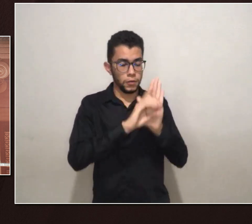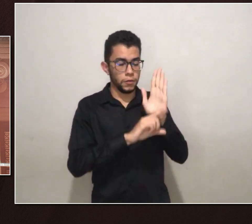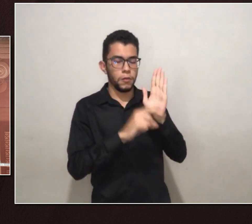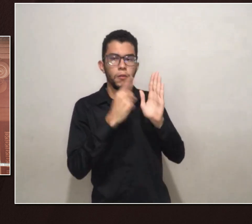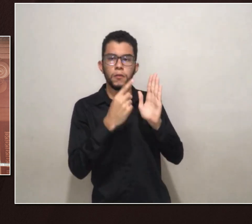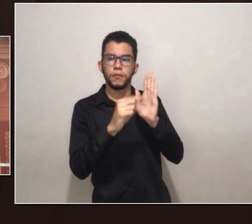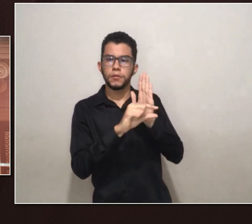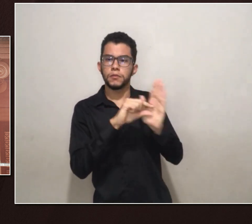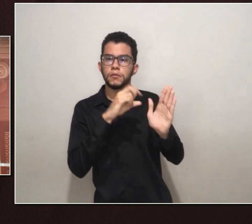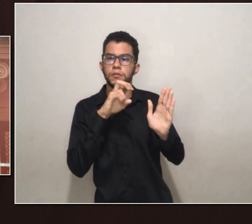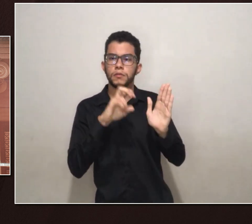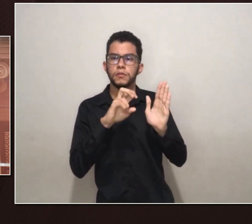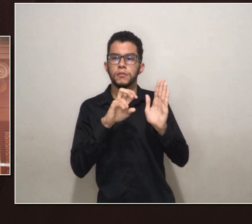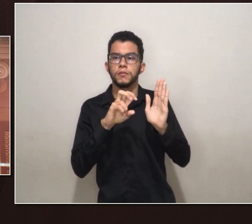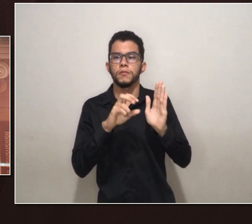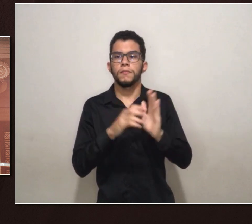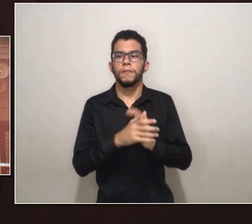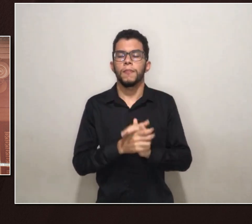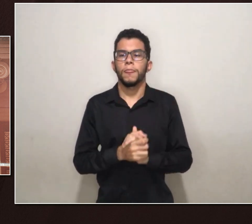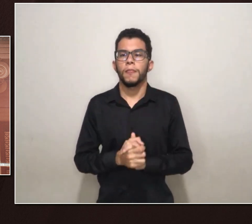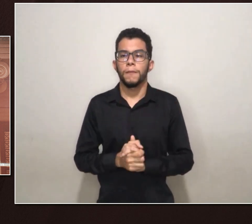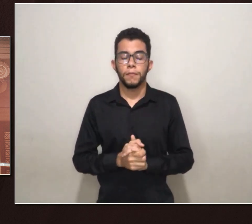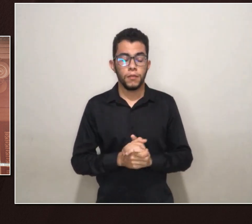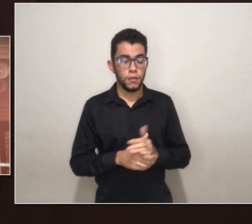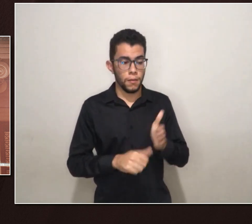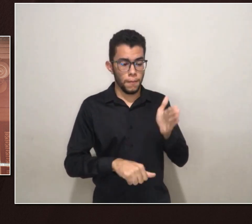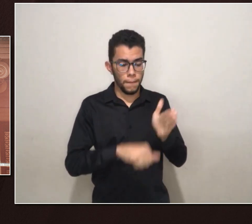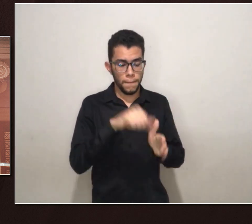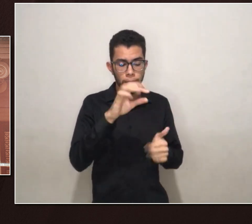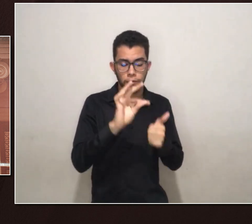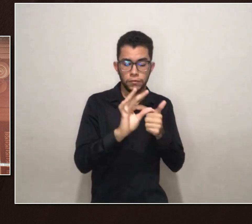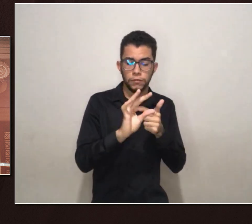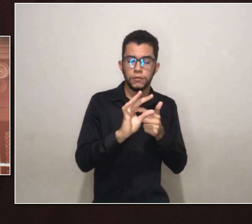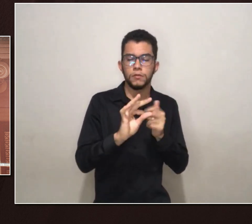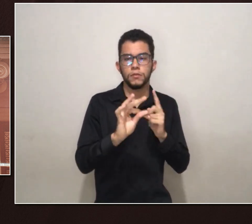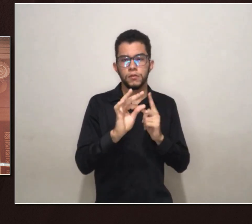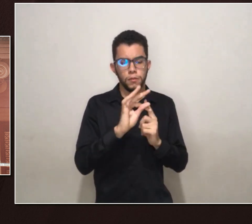desse versículo. 1 Timóteo 1, 5, né?